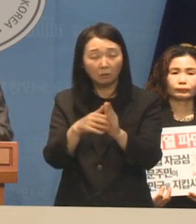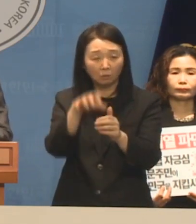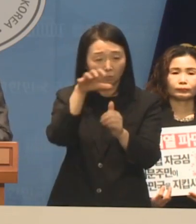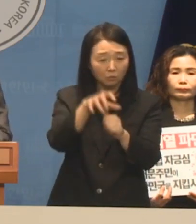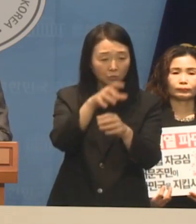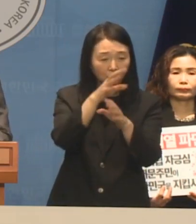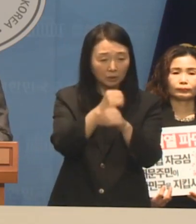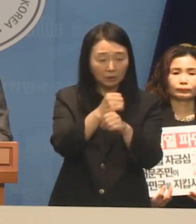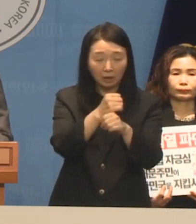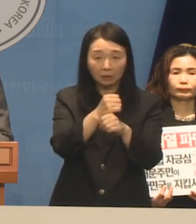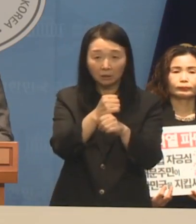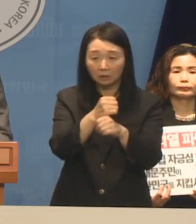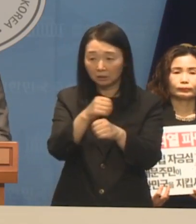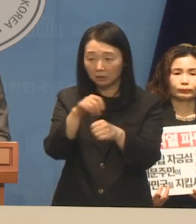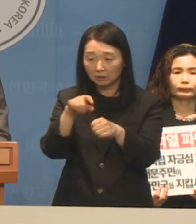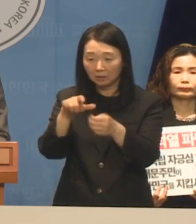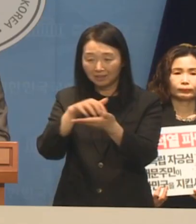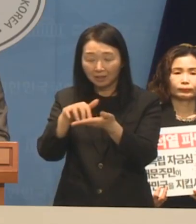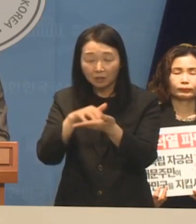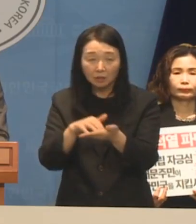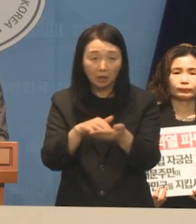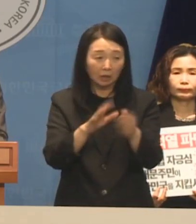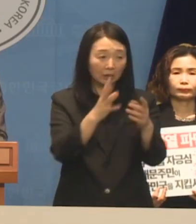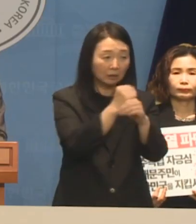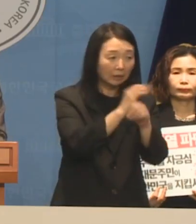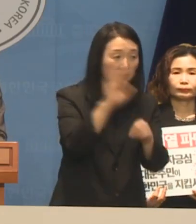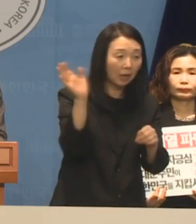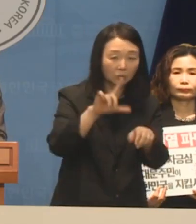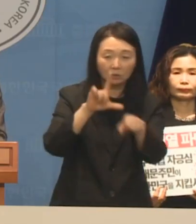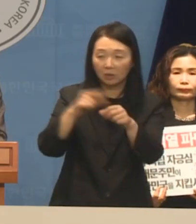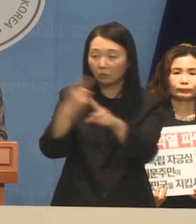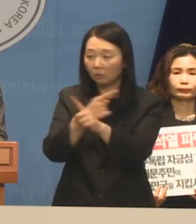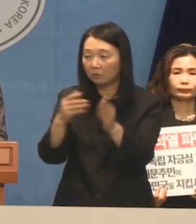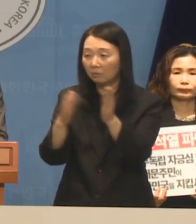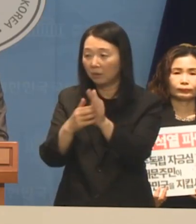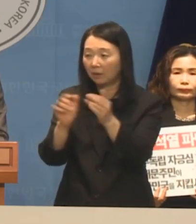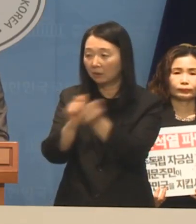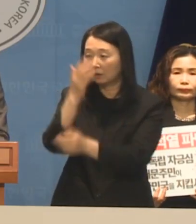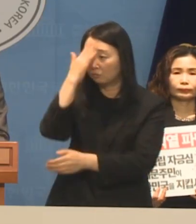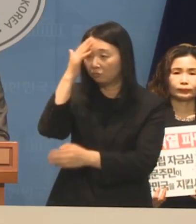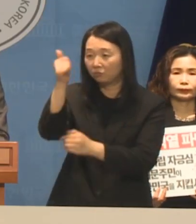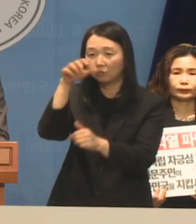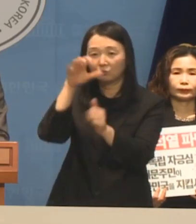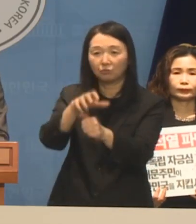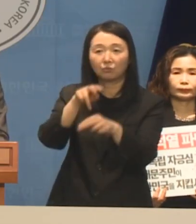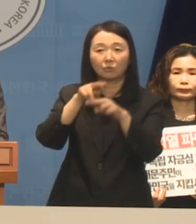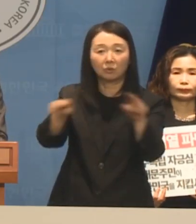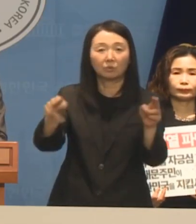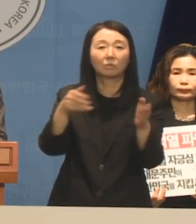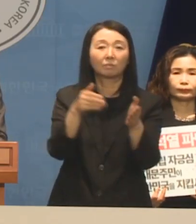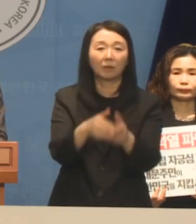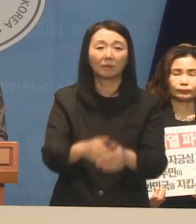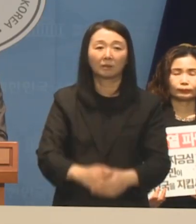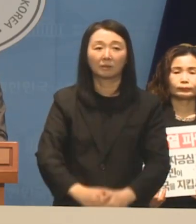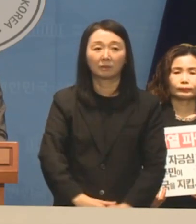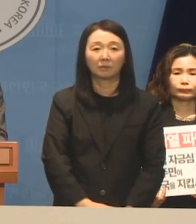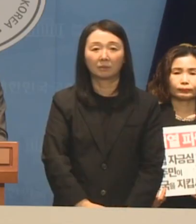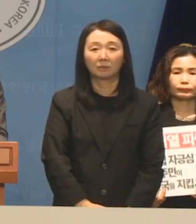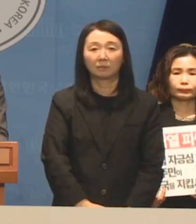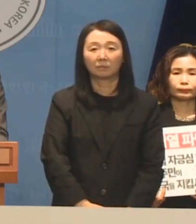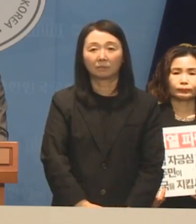방식을 기존의 날에서 시간으로 고쳐가며 내란 우두머리 윤석열의 구속 취소를